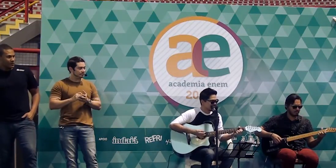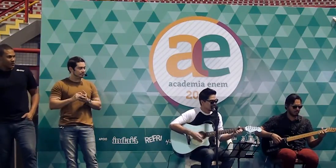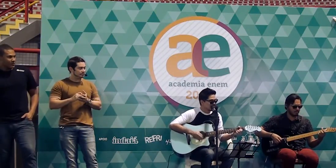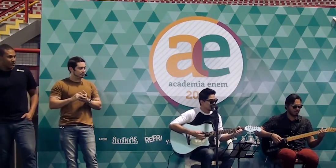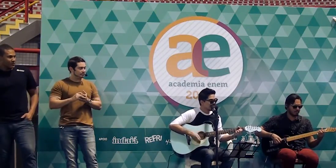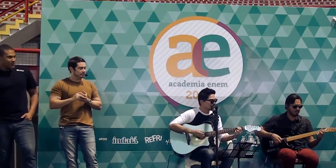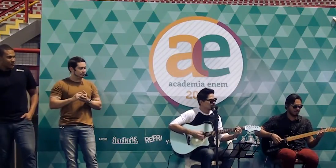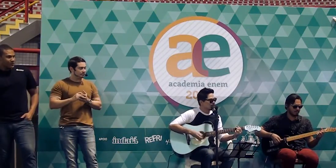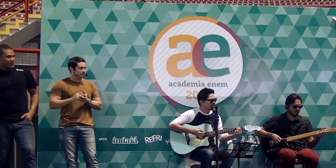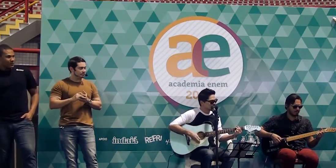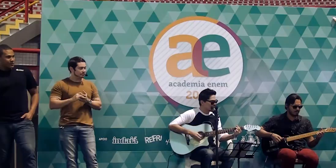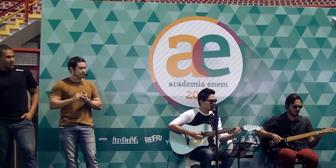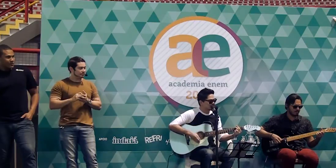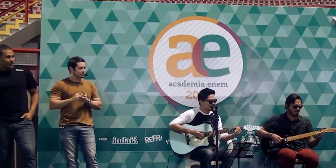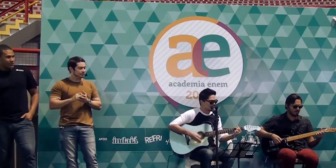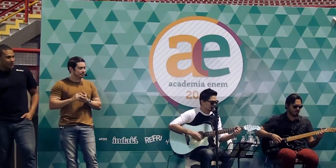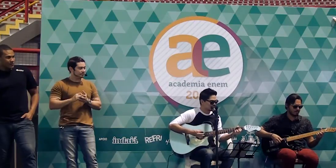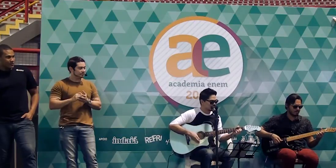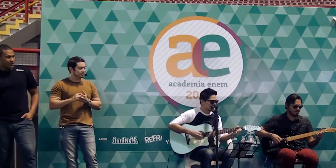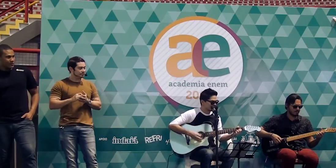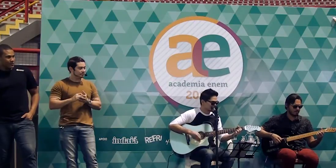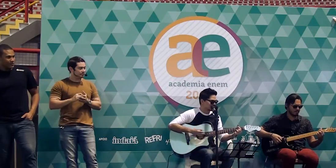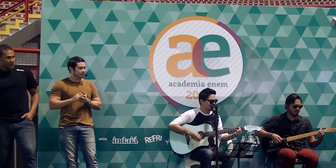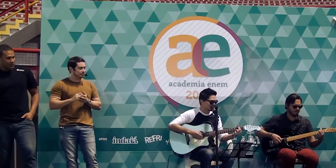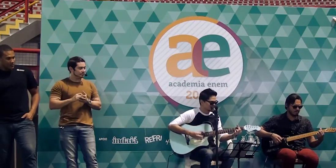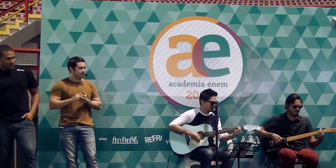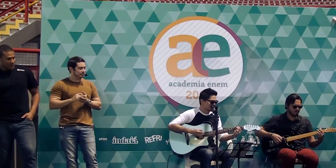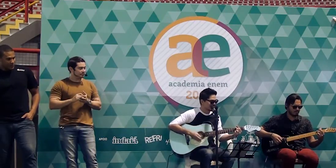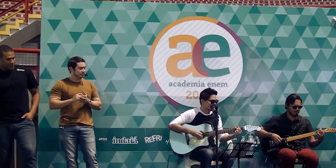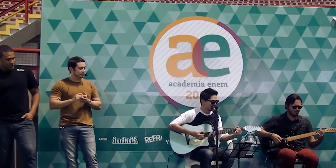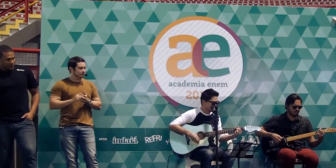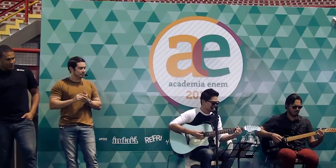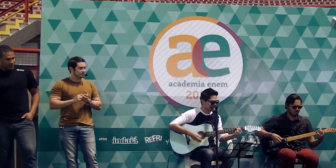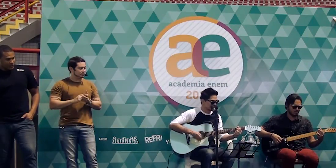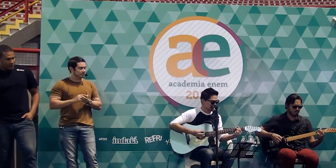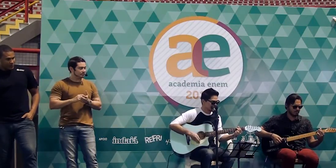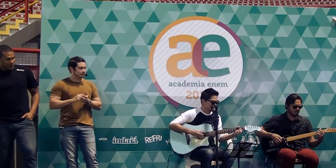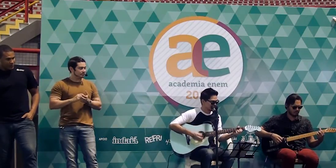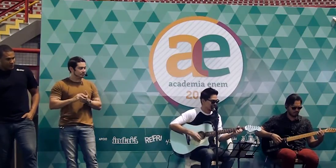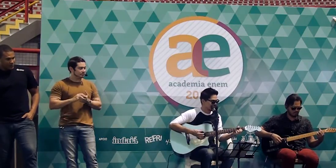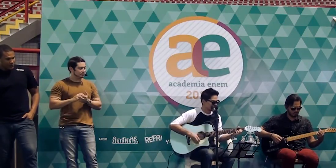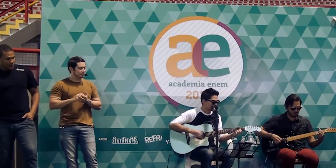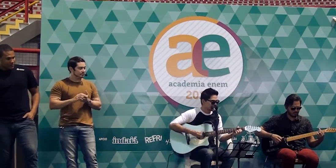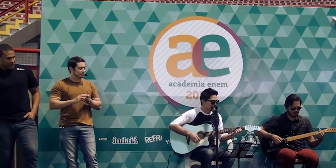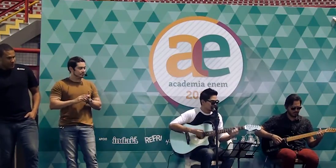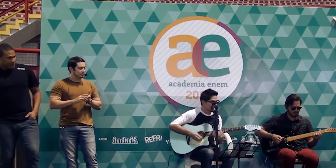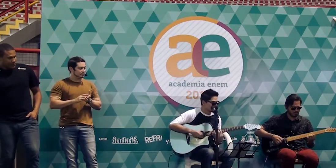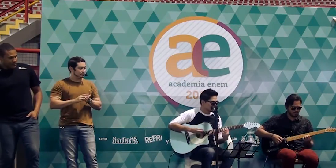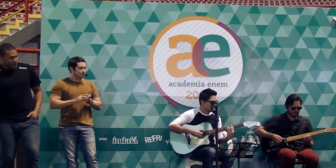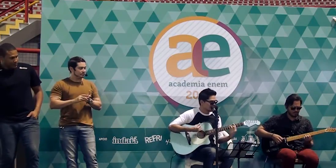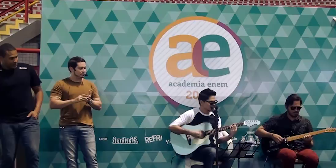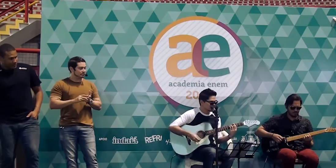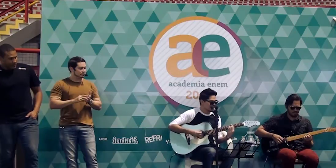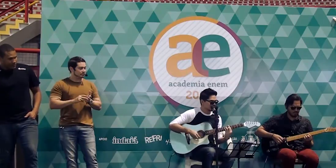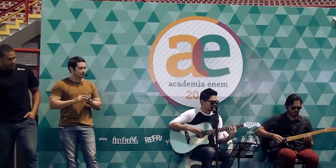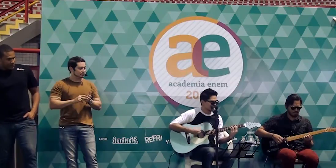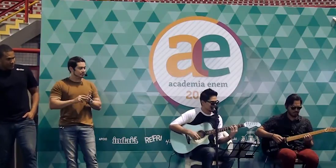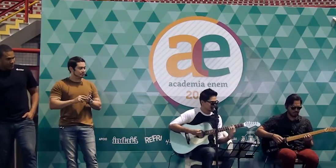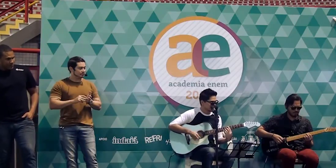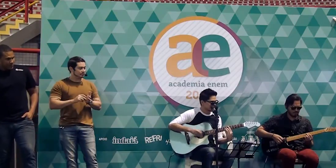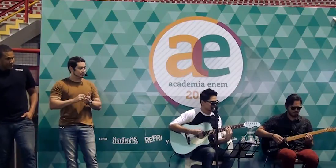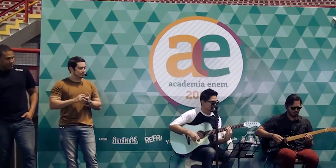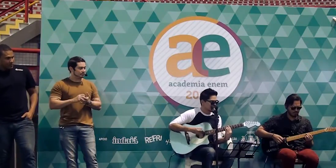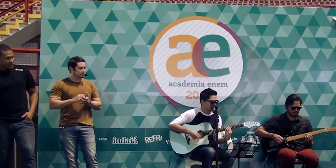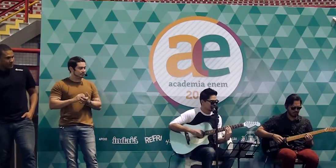virar. Elaborou mais uma vez seu plano santo, sem cego, sem brigada, a plantação vai começar. Logo os malucos